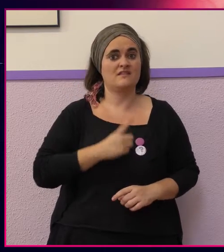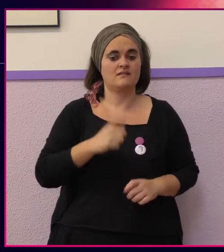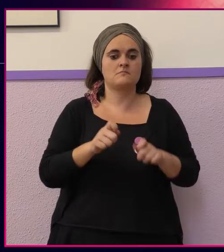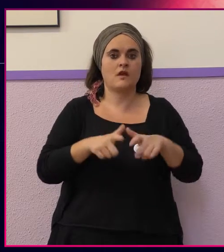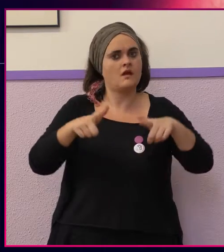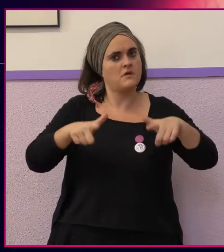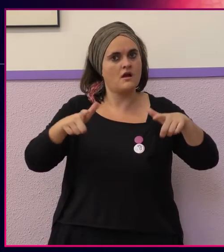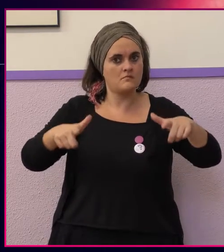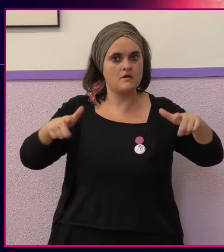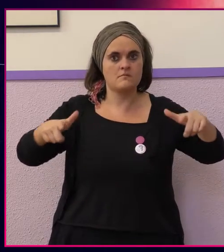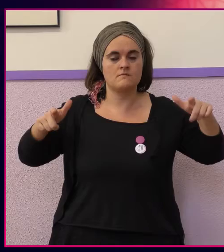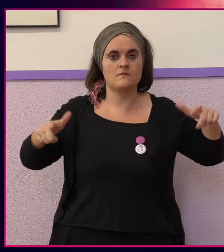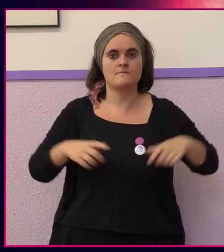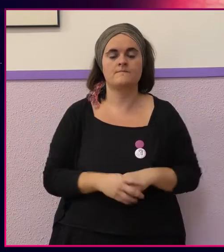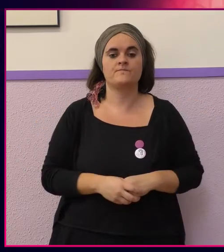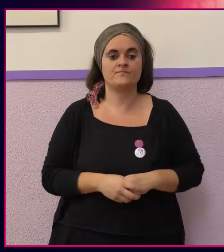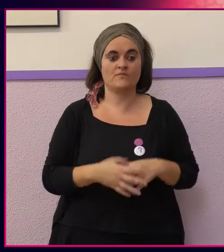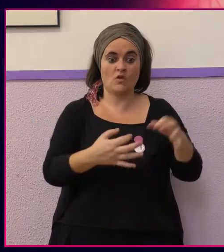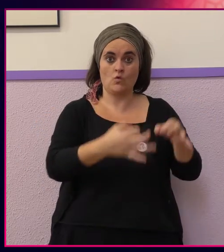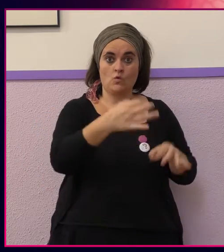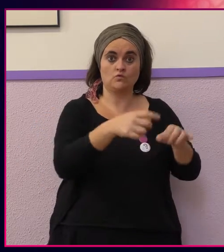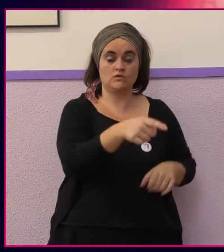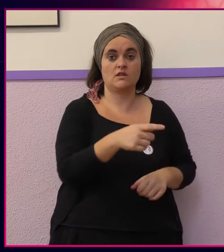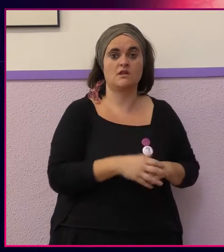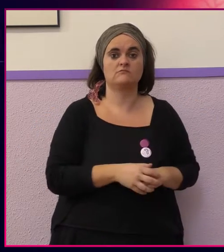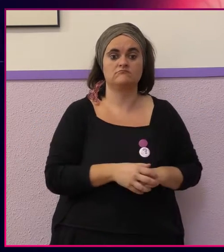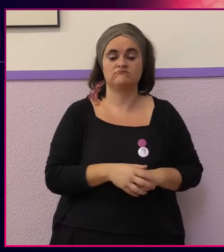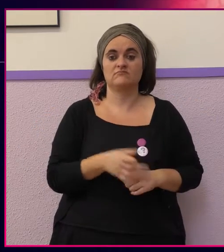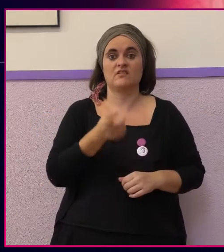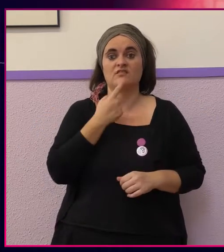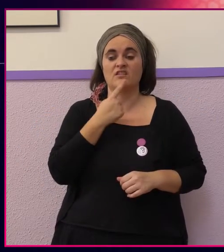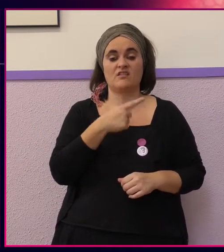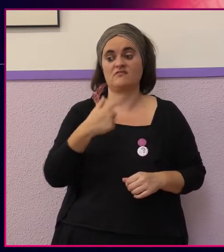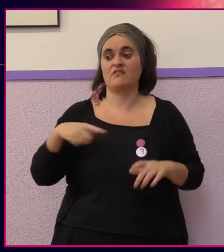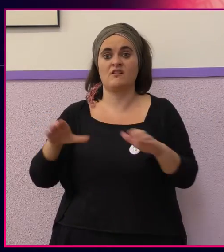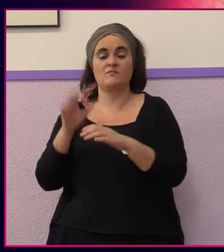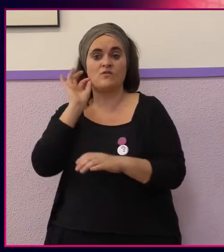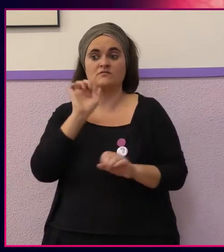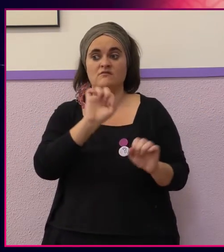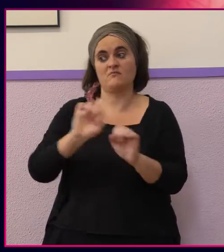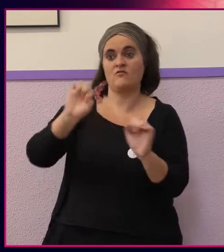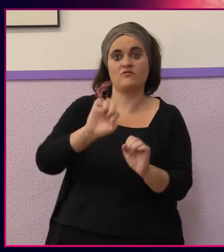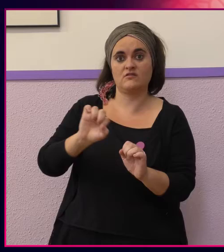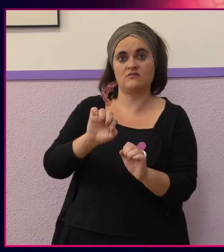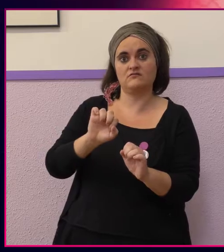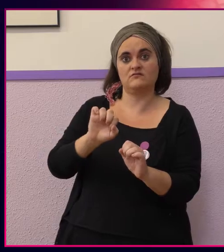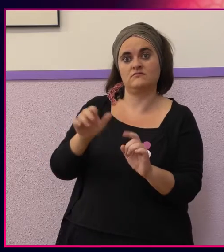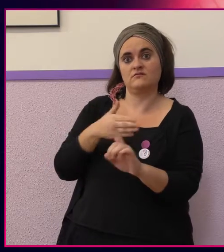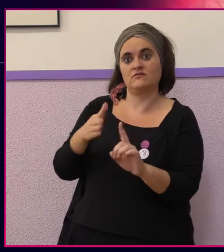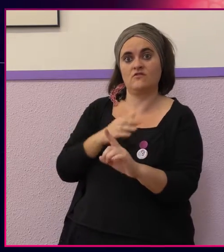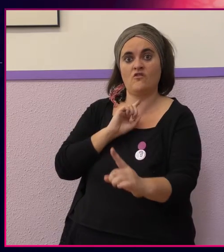incrementan la justicia con la que dicen que nos protegen y luchan contra la violencia